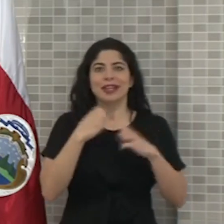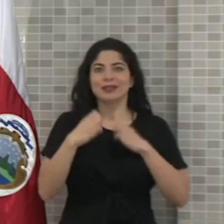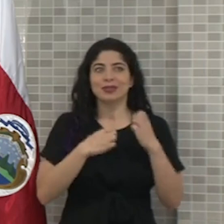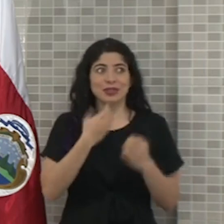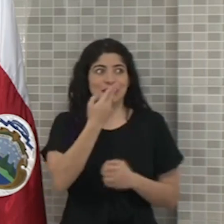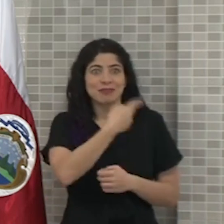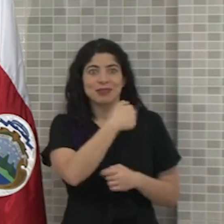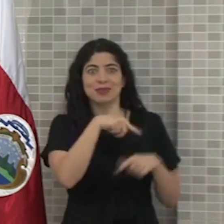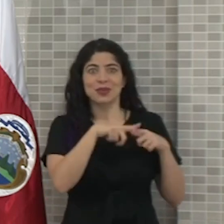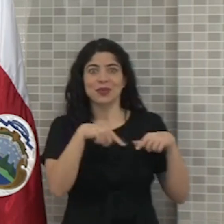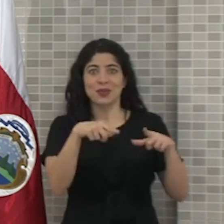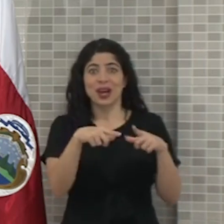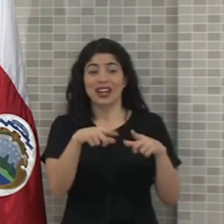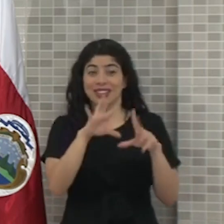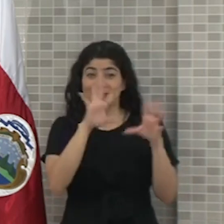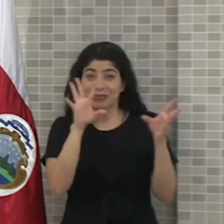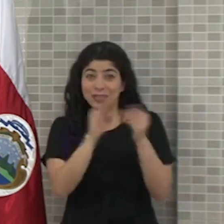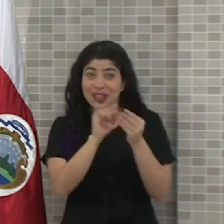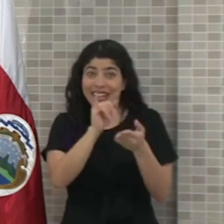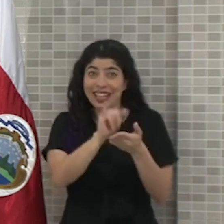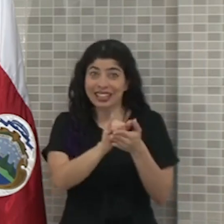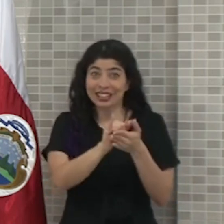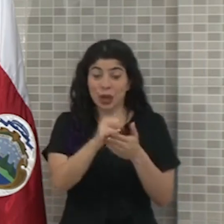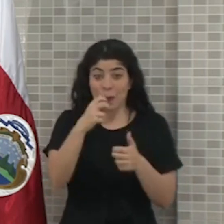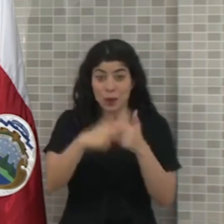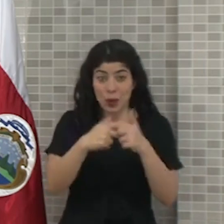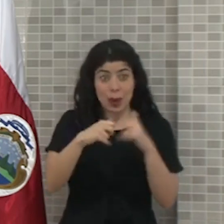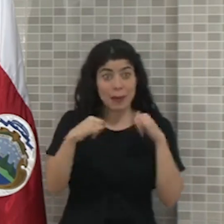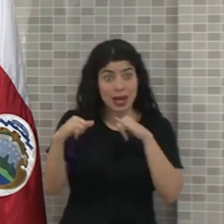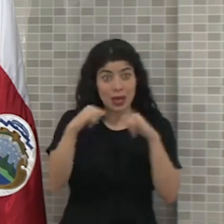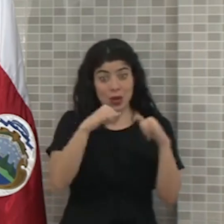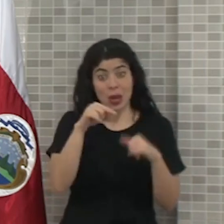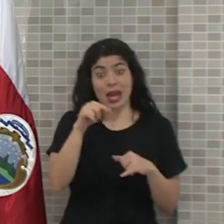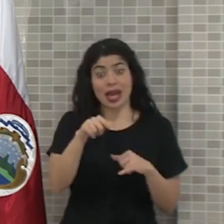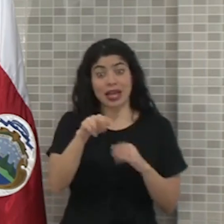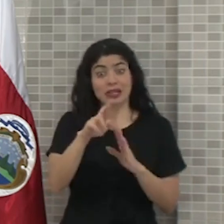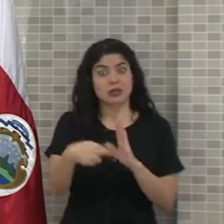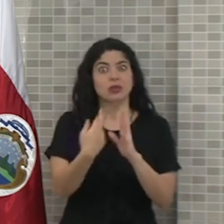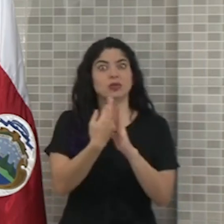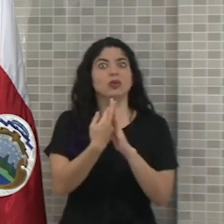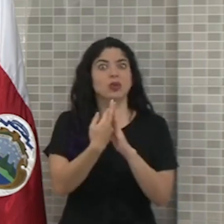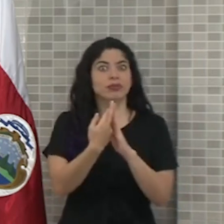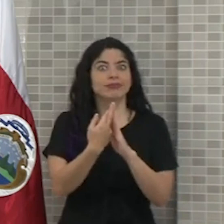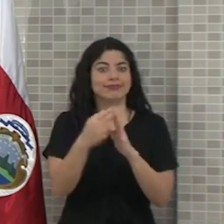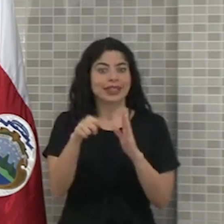Y eso es lo que hoy, en un problema común, está en juego.